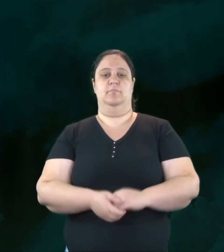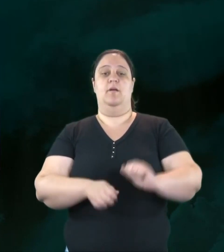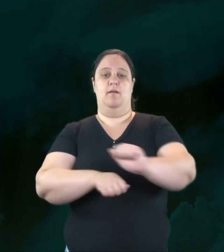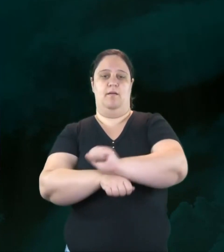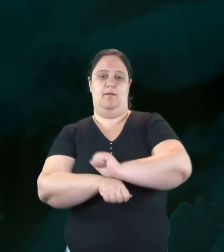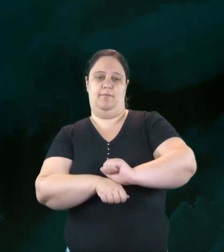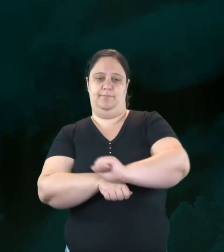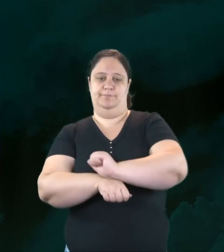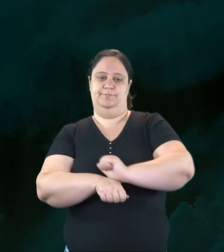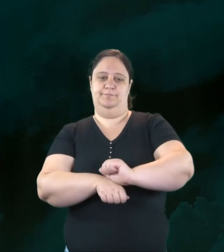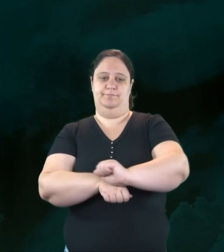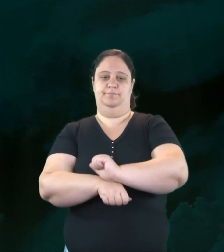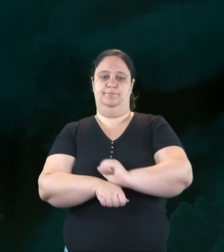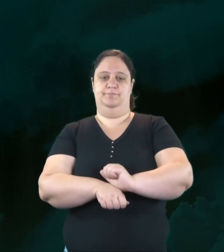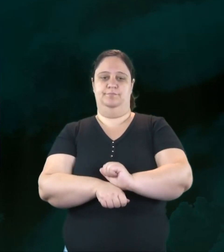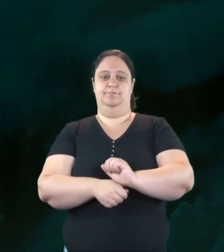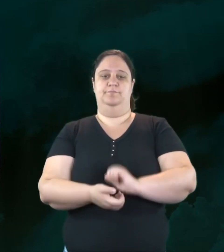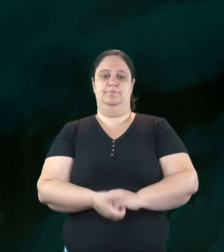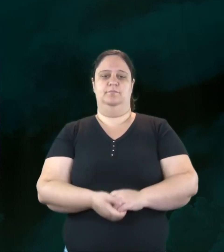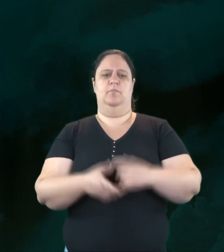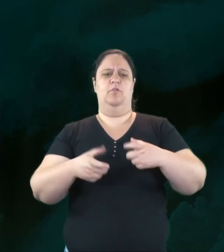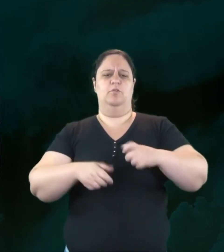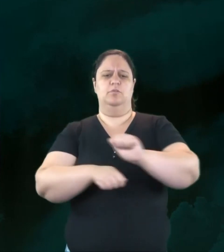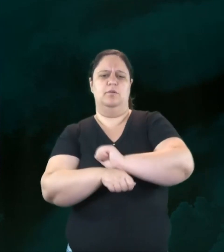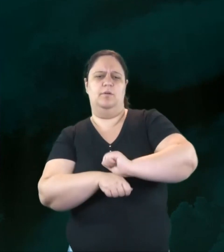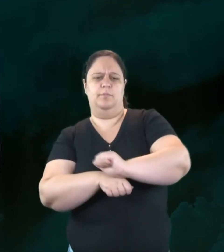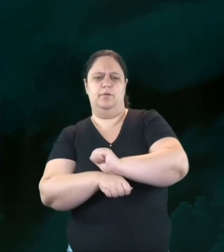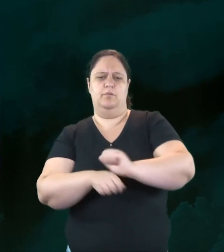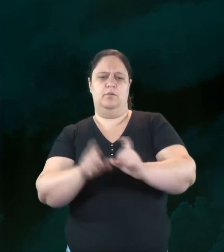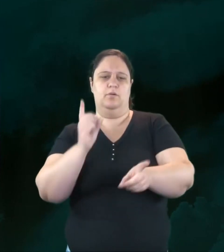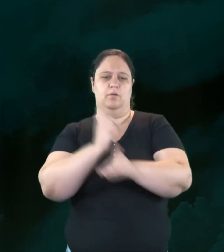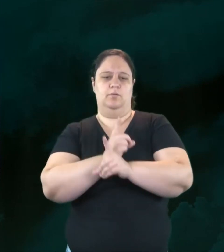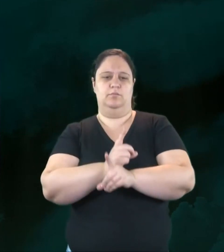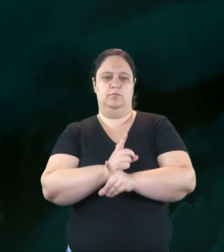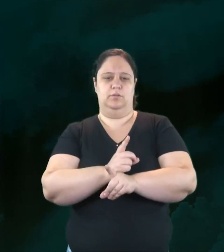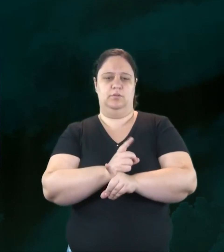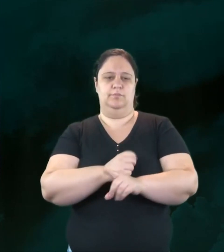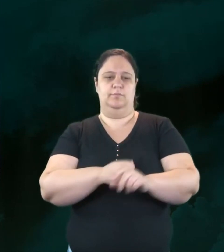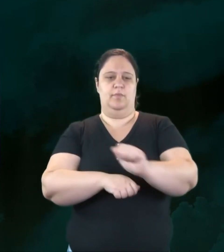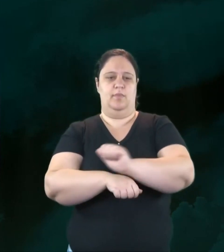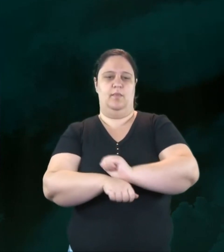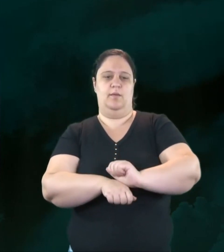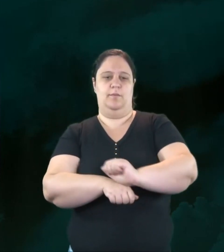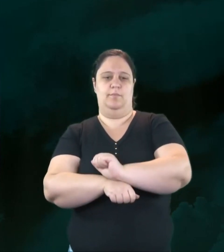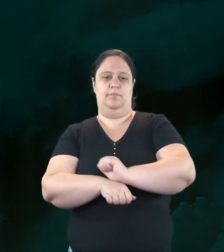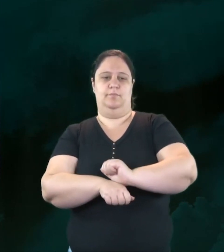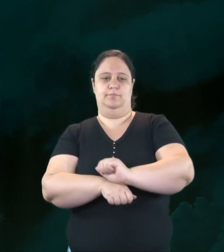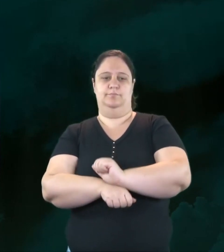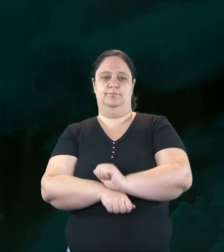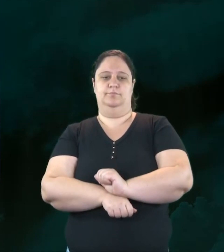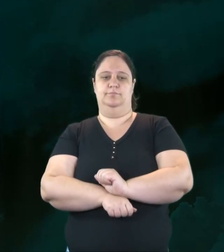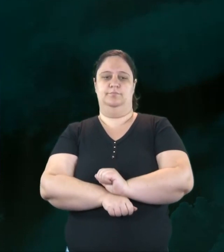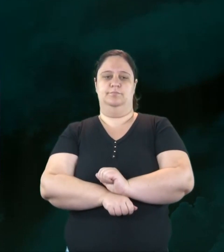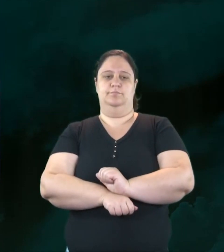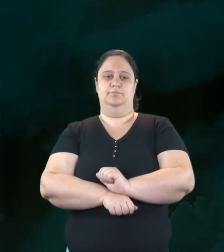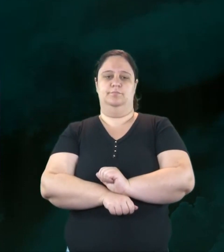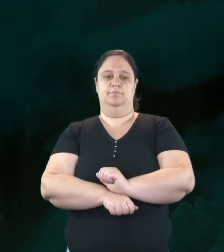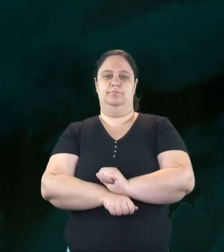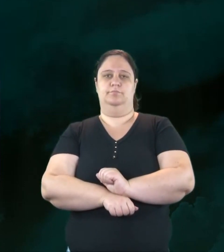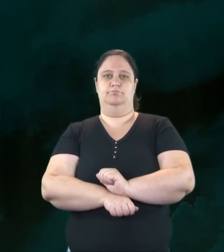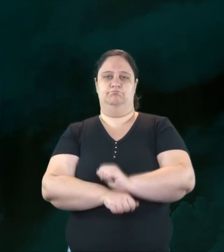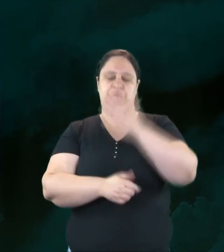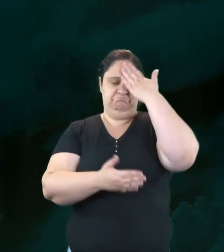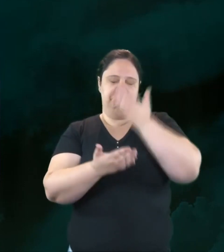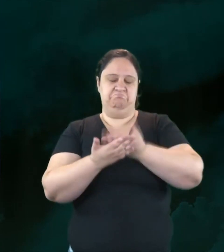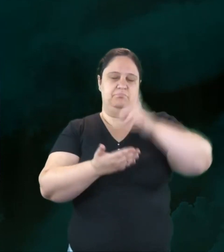Abraão, né? Cadê Abraão? Abraão está aqui, ó. Abraão, ele creu em